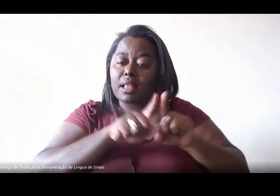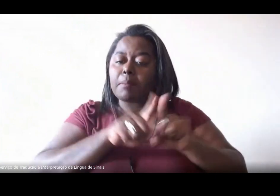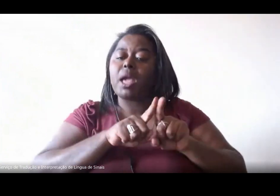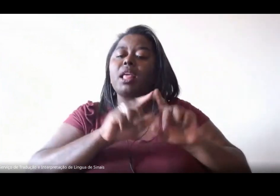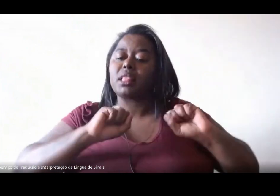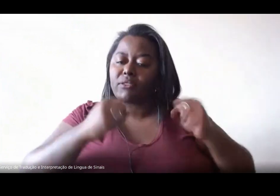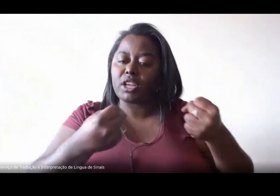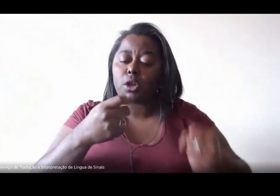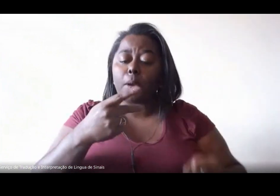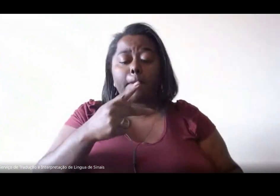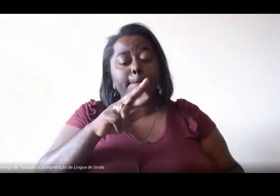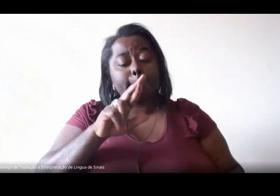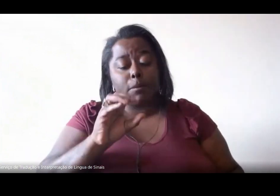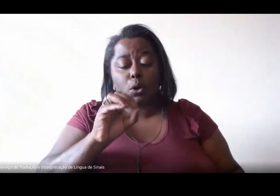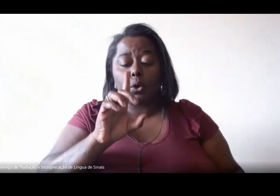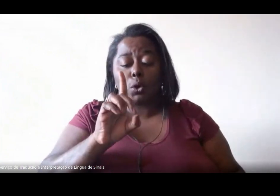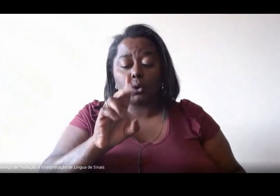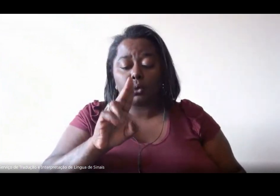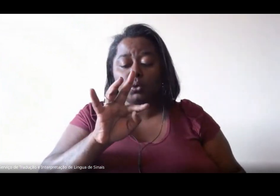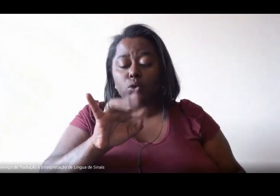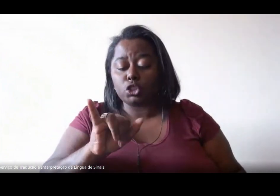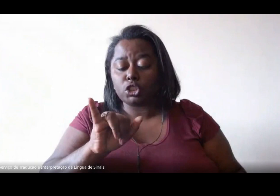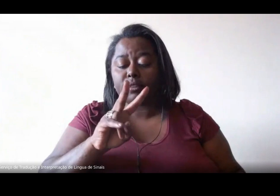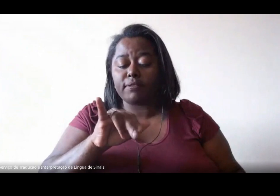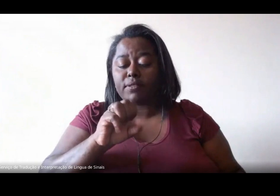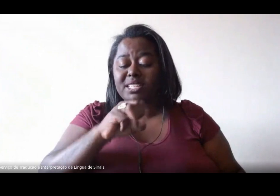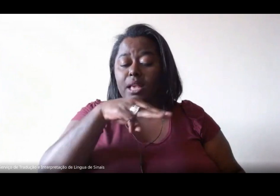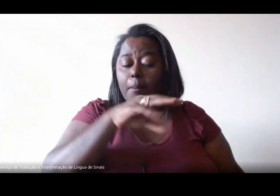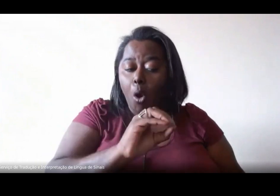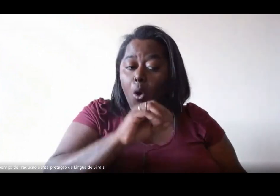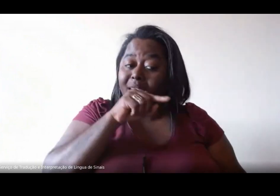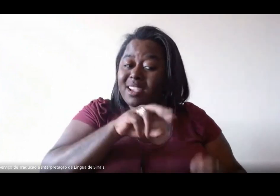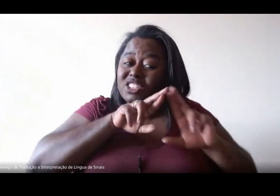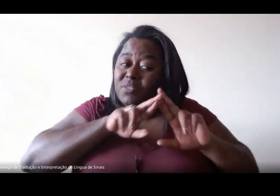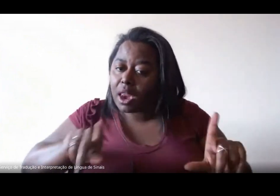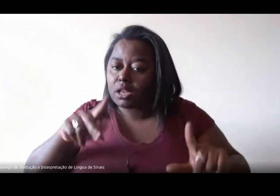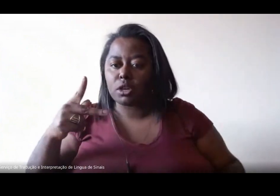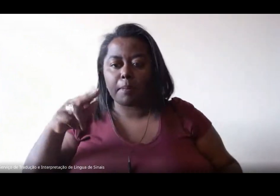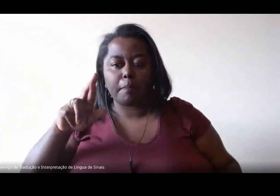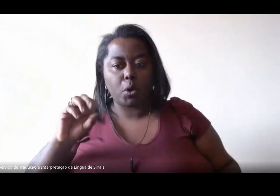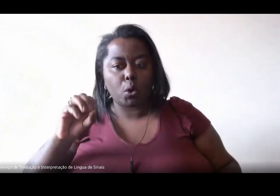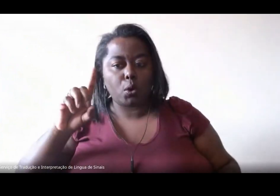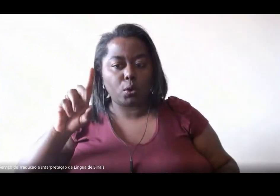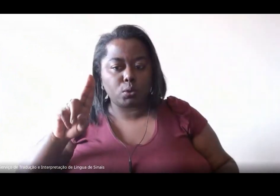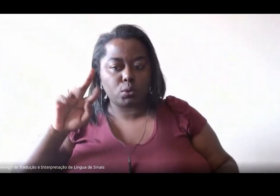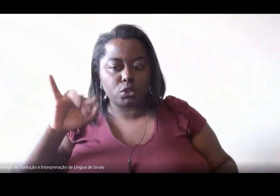não em produtividade. São duas coisas diferentes. Esse é um modelo que se